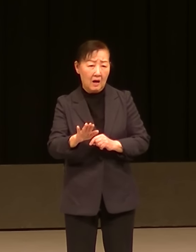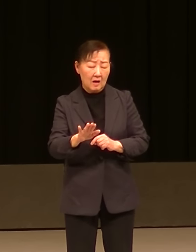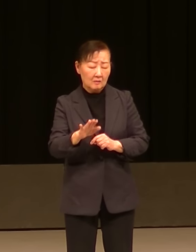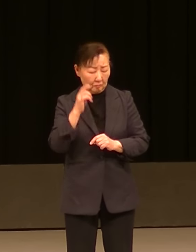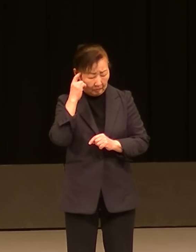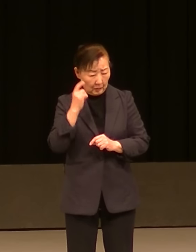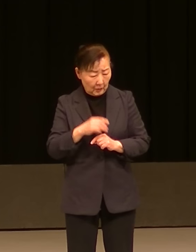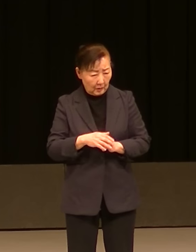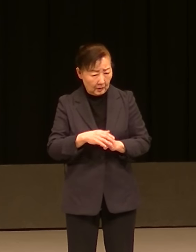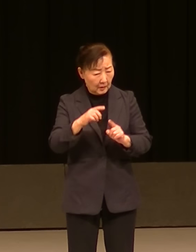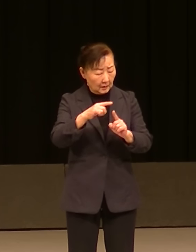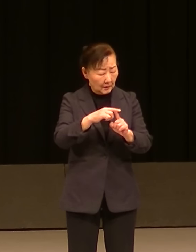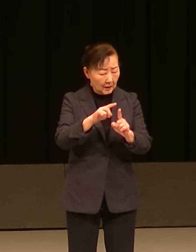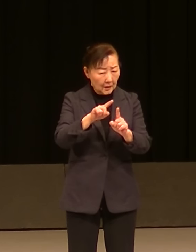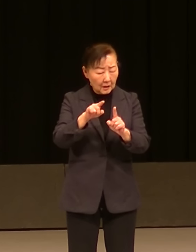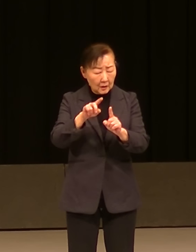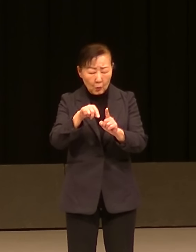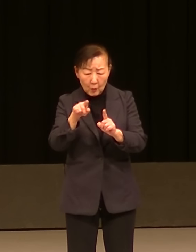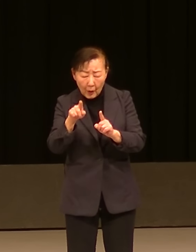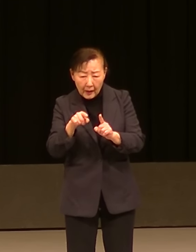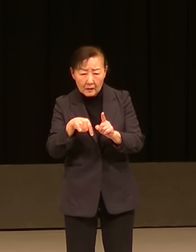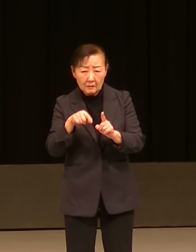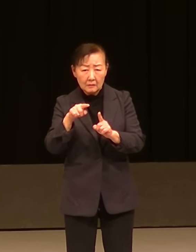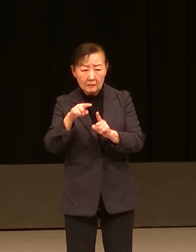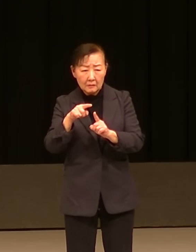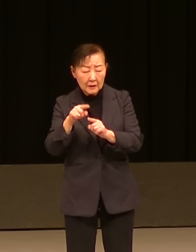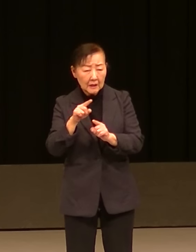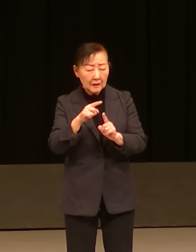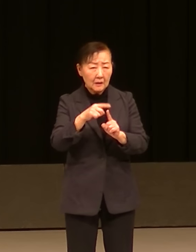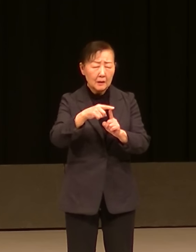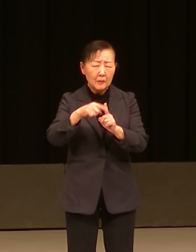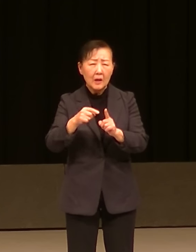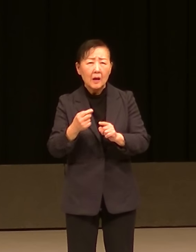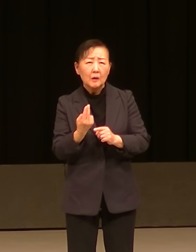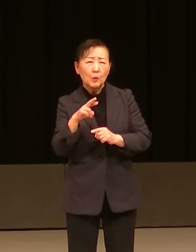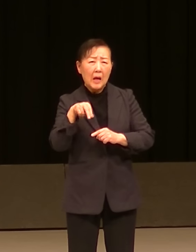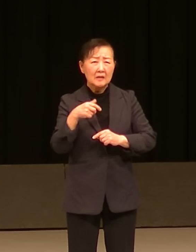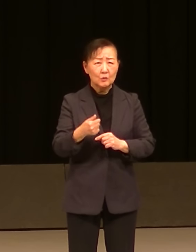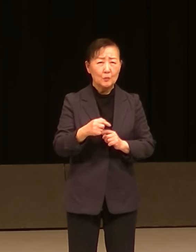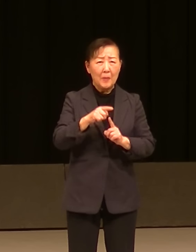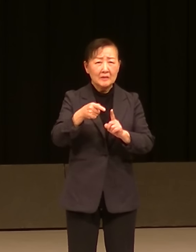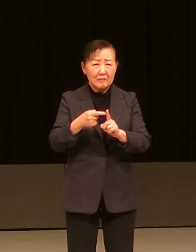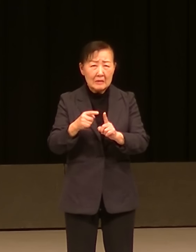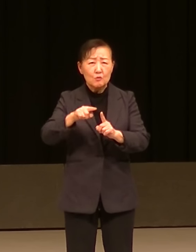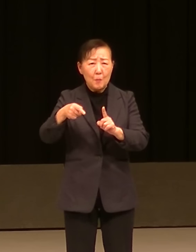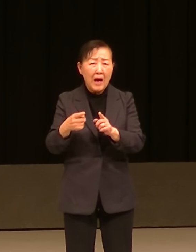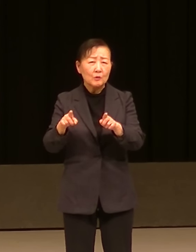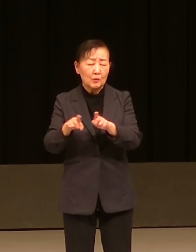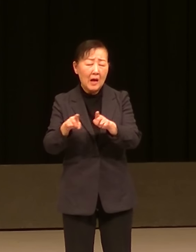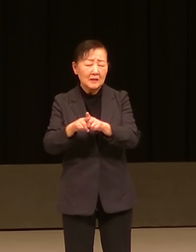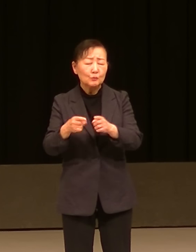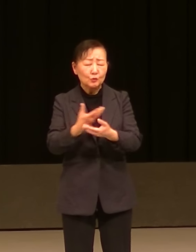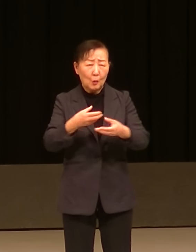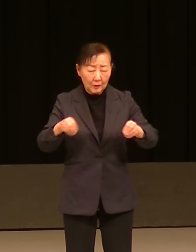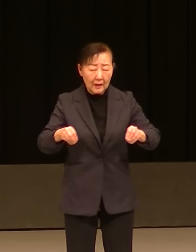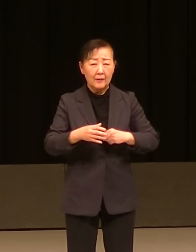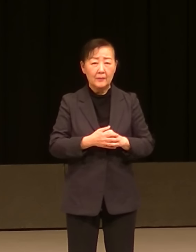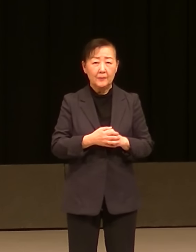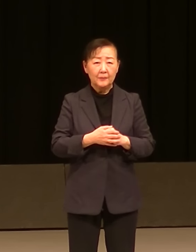。 TYP とは何か、TPP はトランスパシフィックパートナーシップ協定です